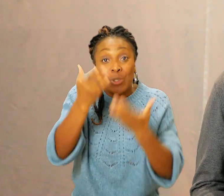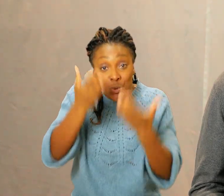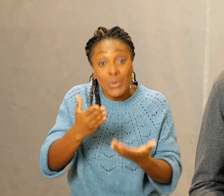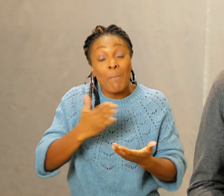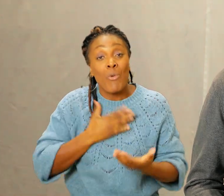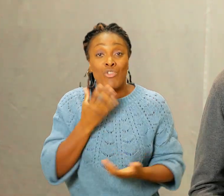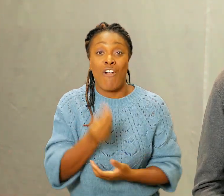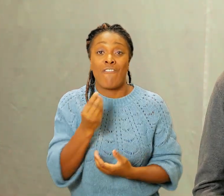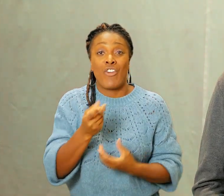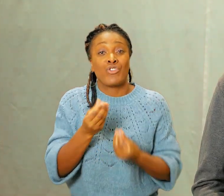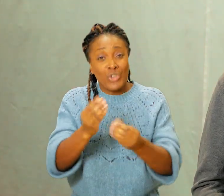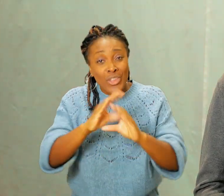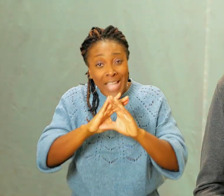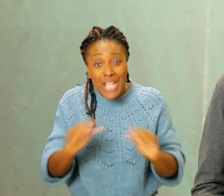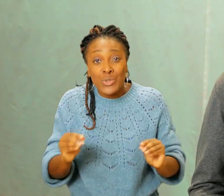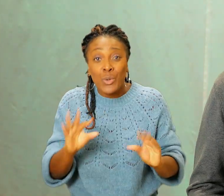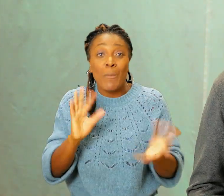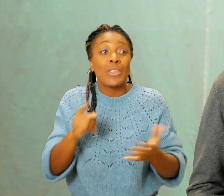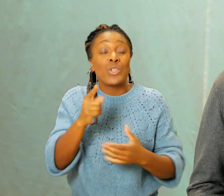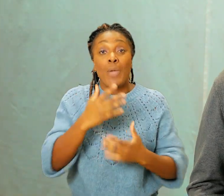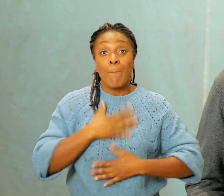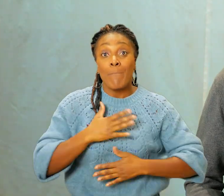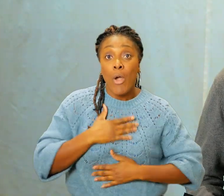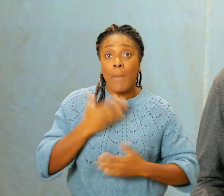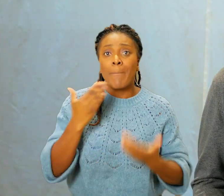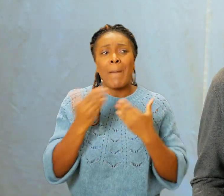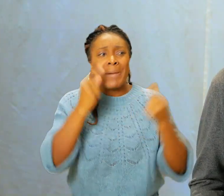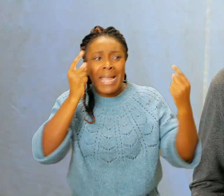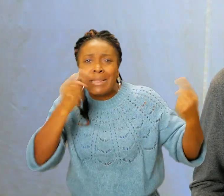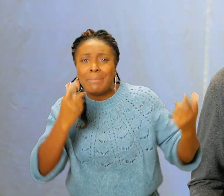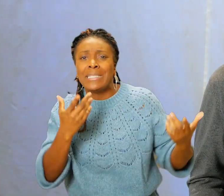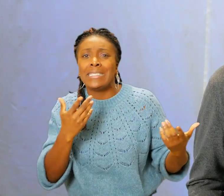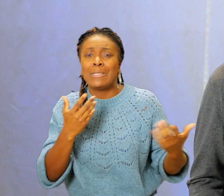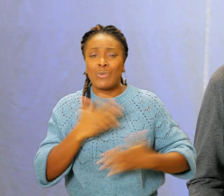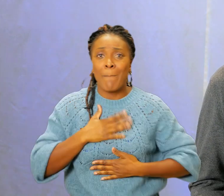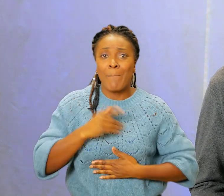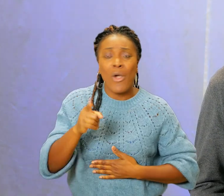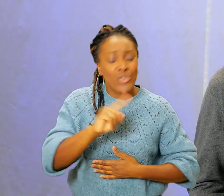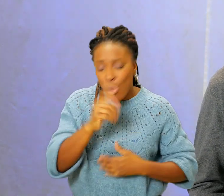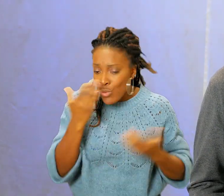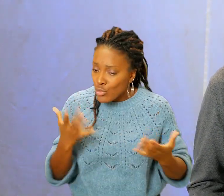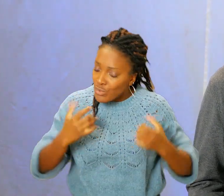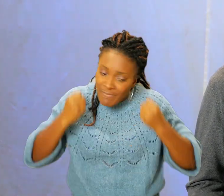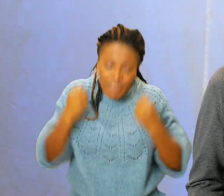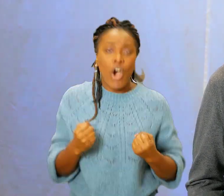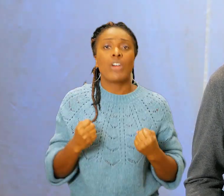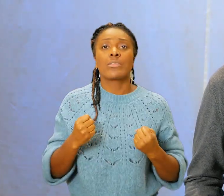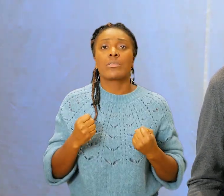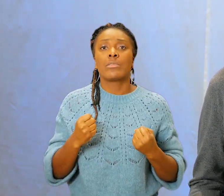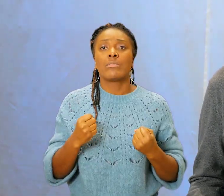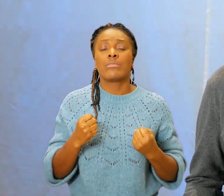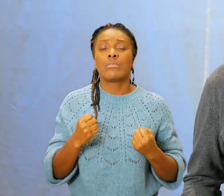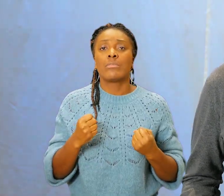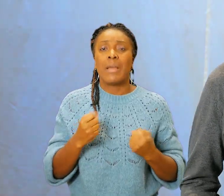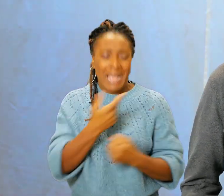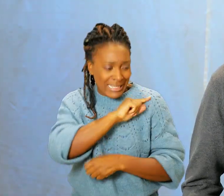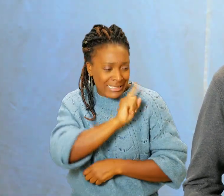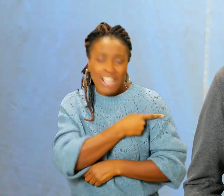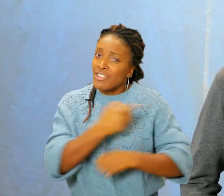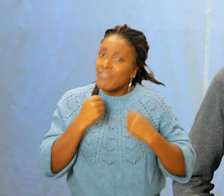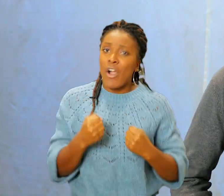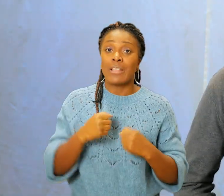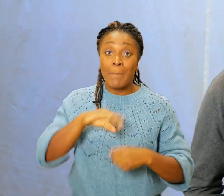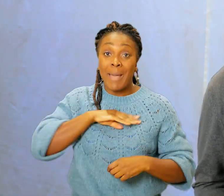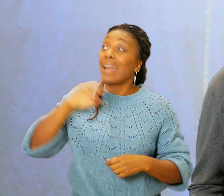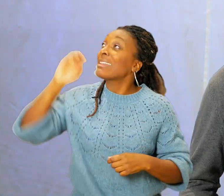aujourd'hui, à toi qui peut-être tremble face à l'adversaire, et que tu reprennes aujourd'hui de la force et de la vigueur par la puissance du Saint-Esprit en